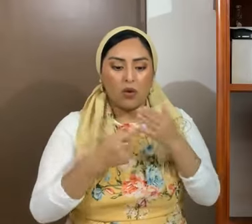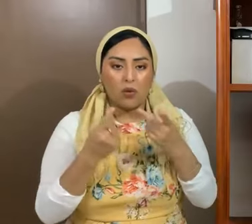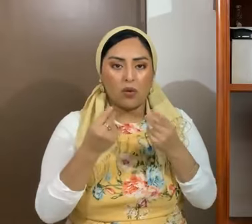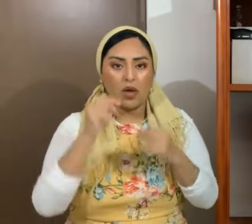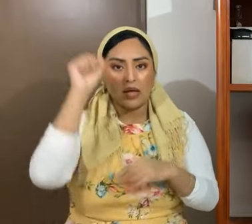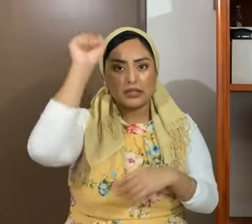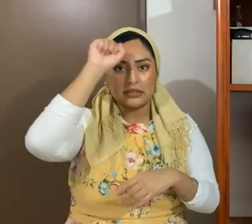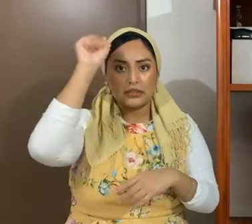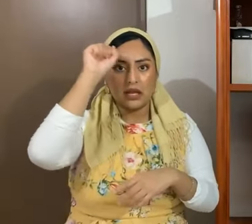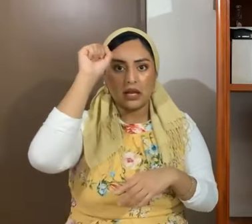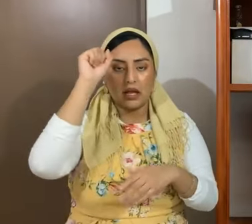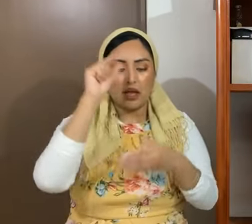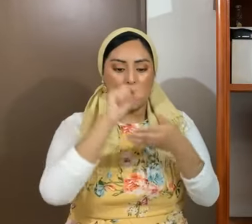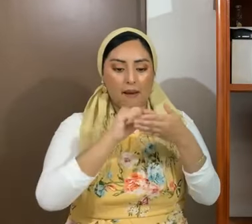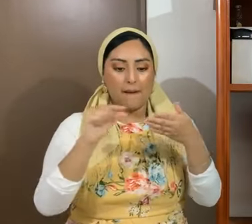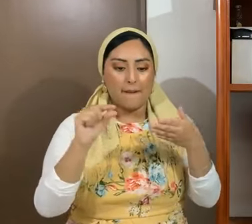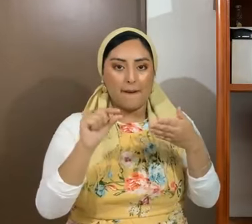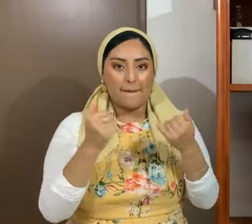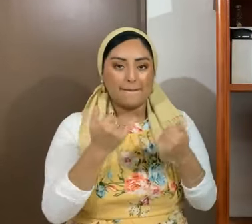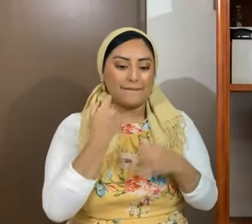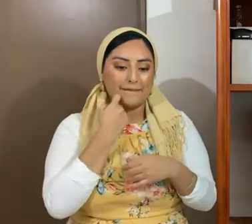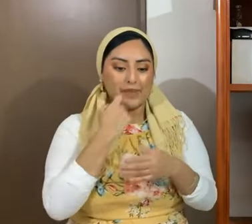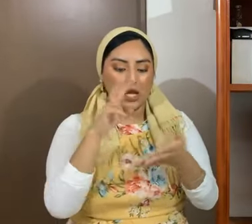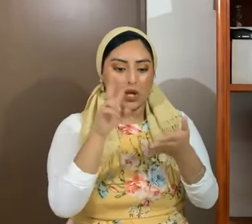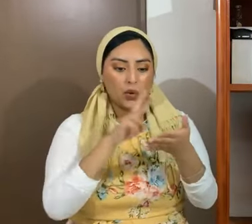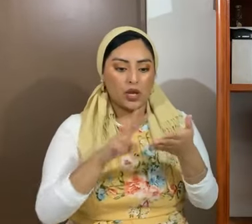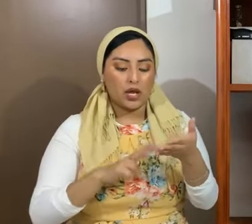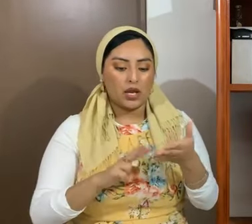hizo Sara en los versos que acabamos de leer.